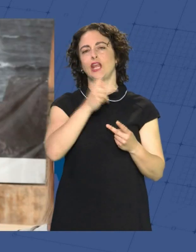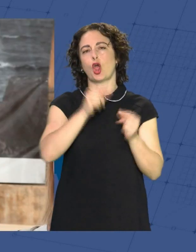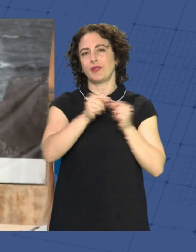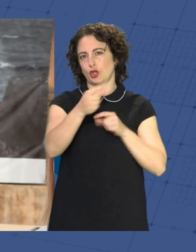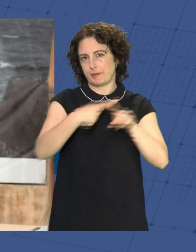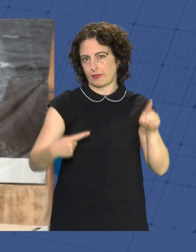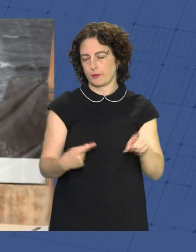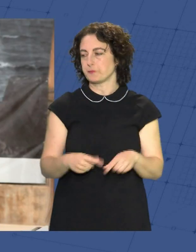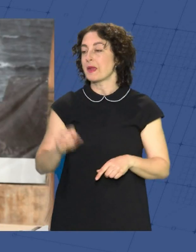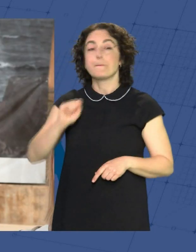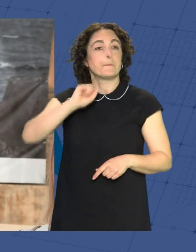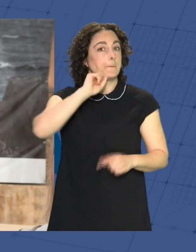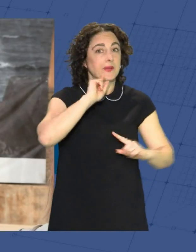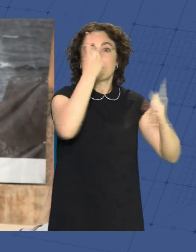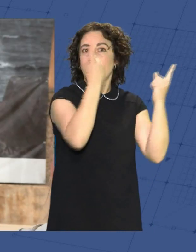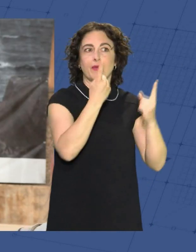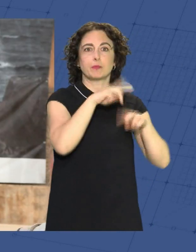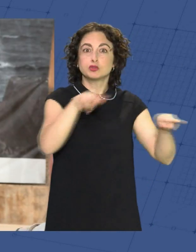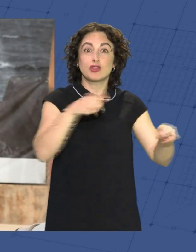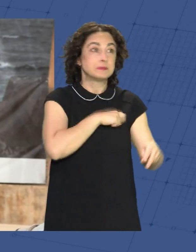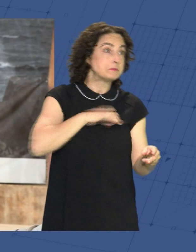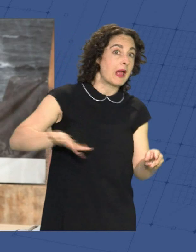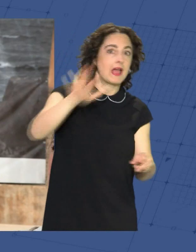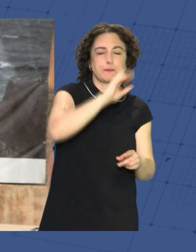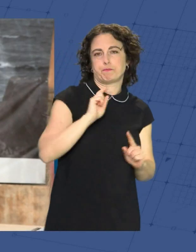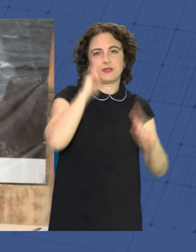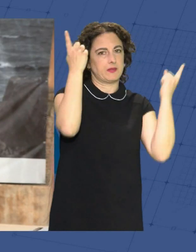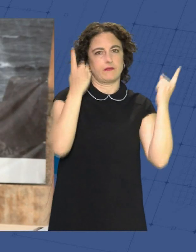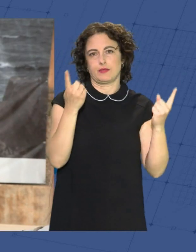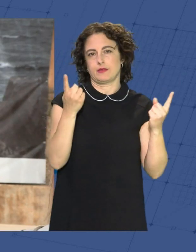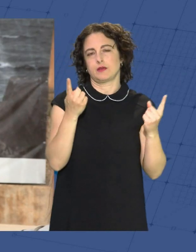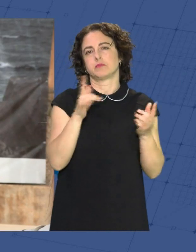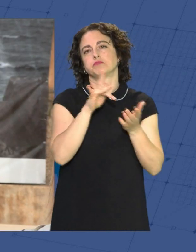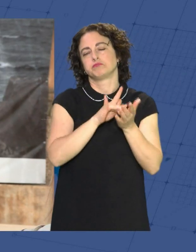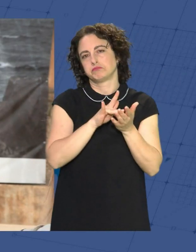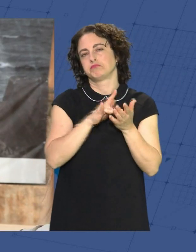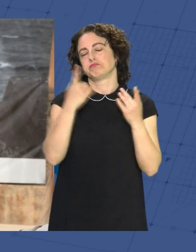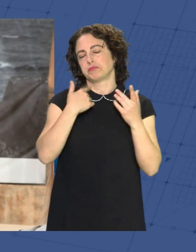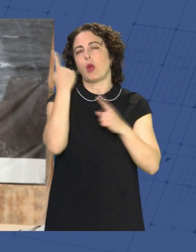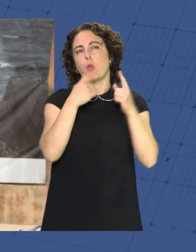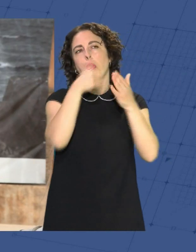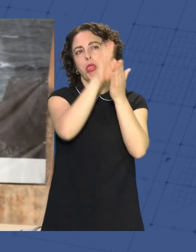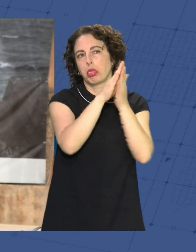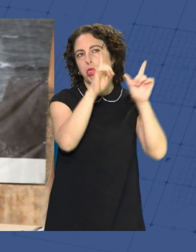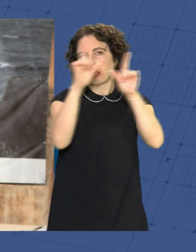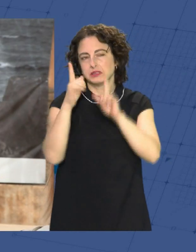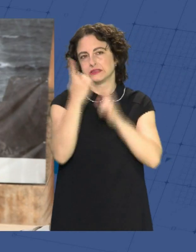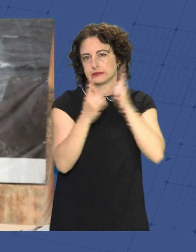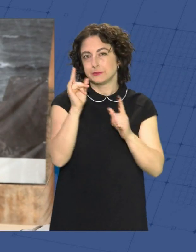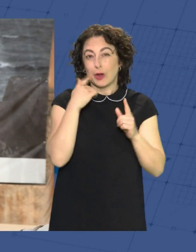primera exposición de este tipo que se hace en España. Ha habido, sí, lona, murales, pero una exposición que